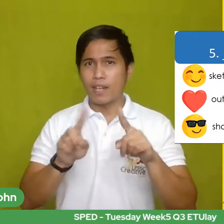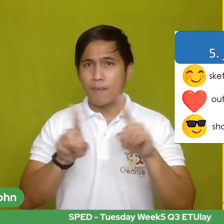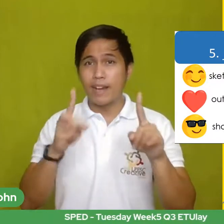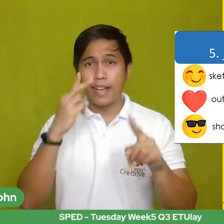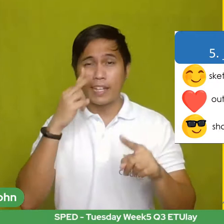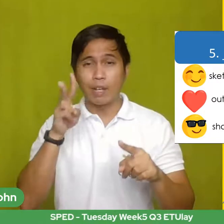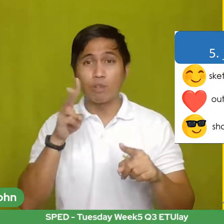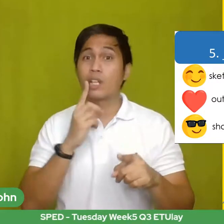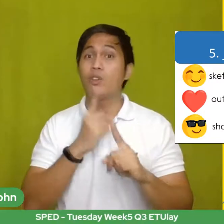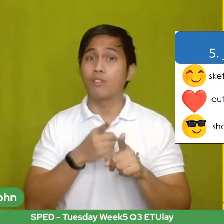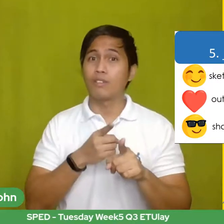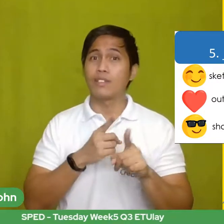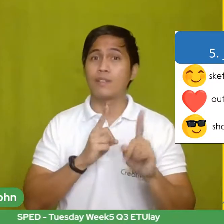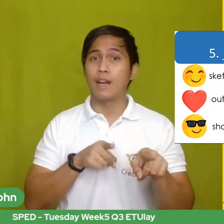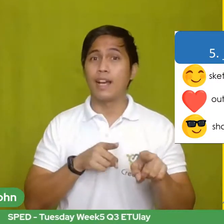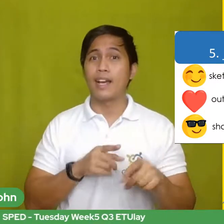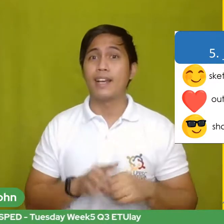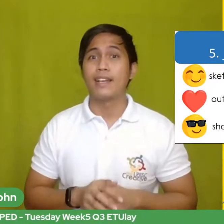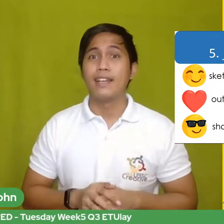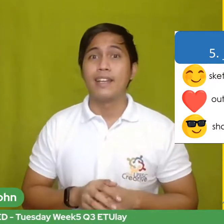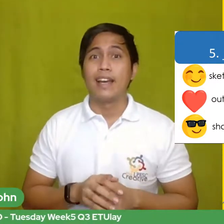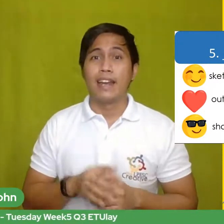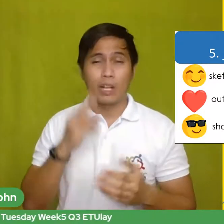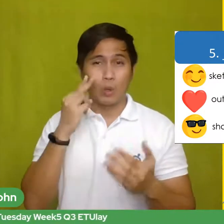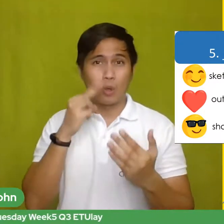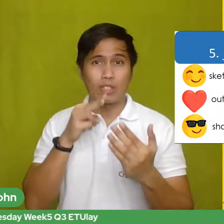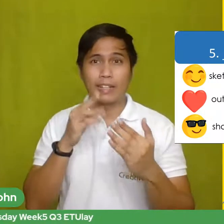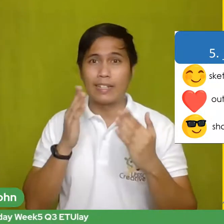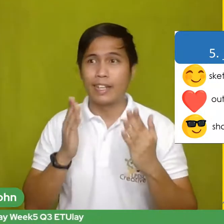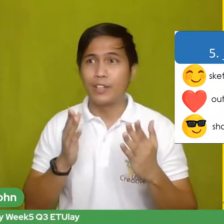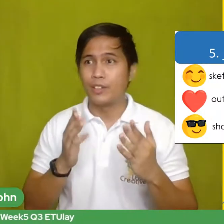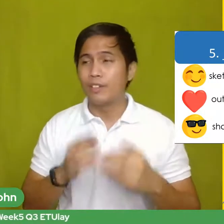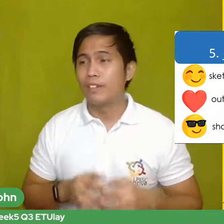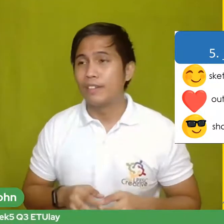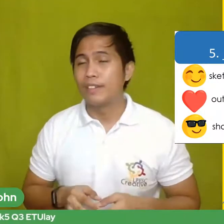Iba-iba nakita kong sagot sa mga nakatutok sa atin ngayon, no?